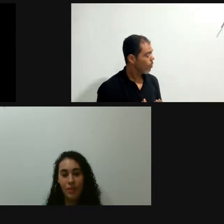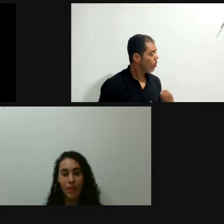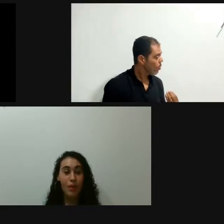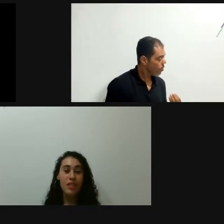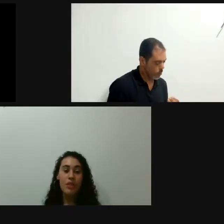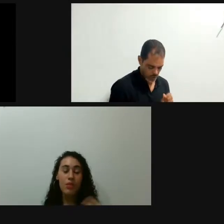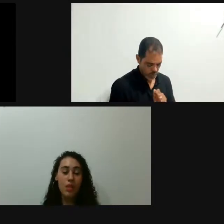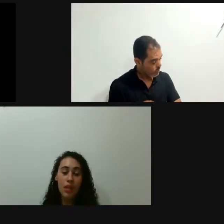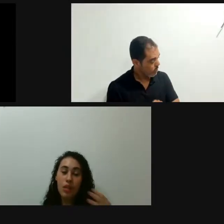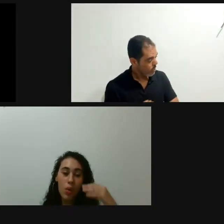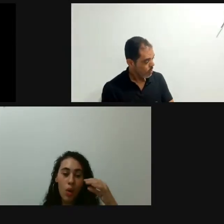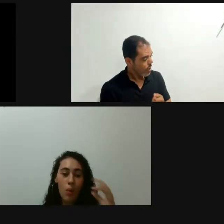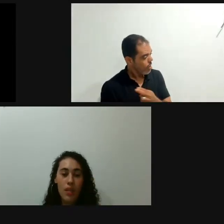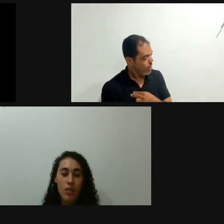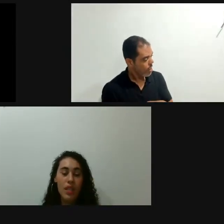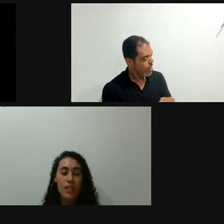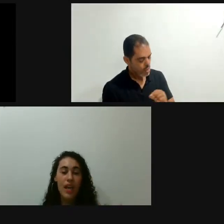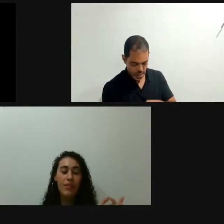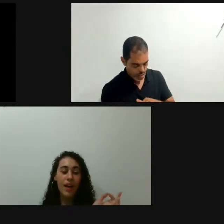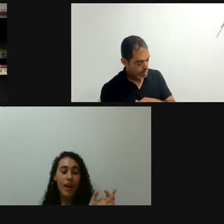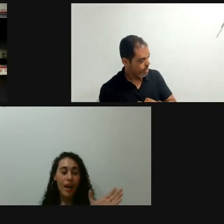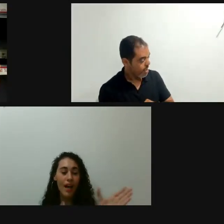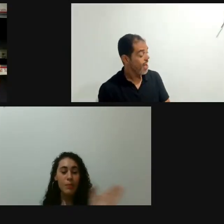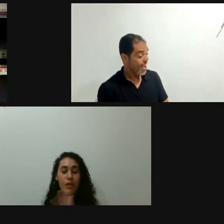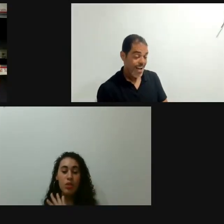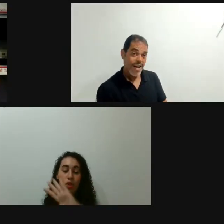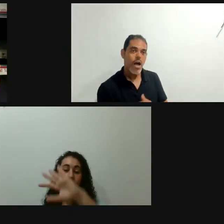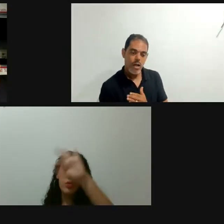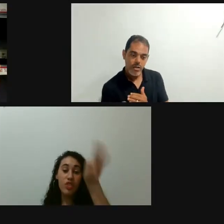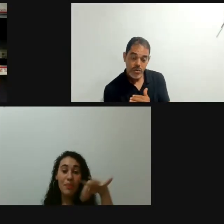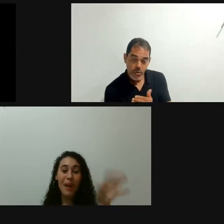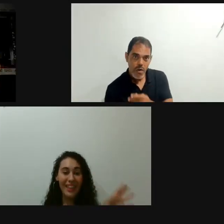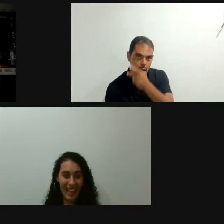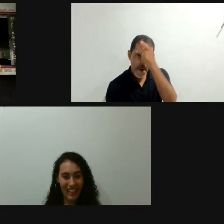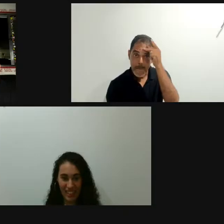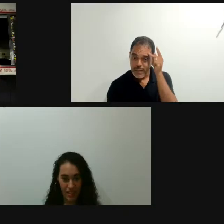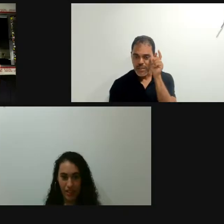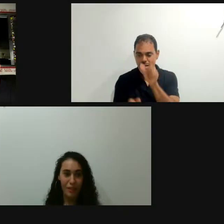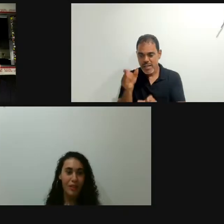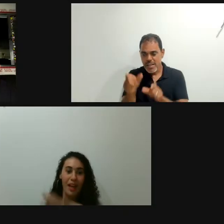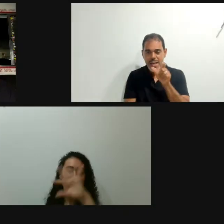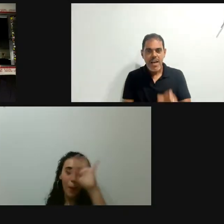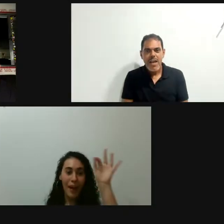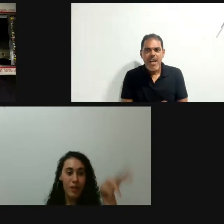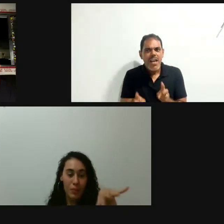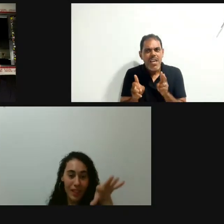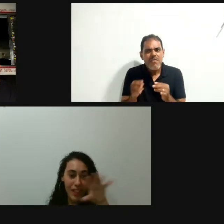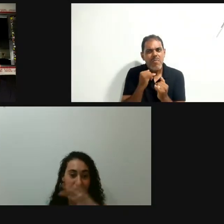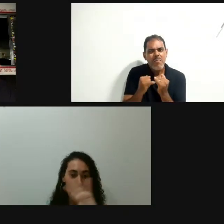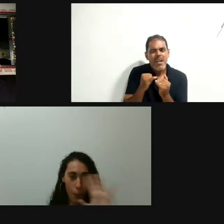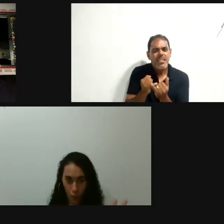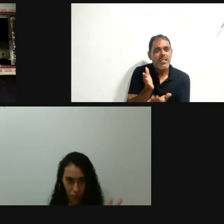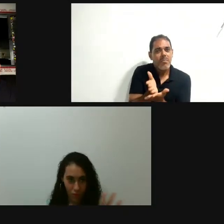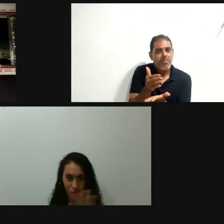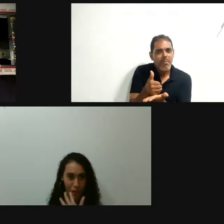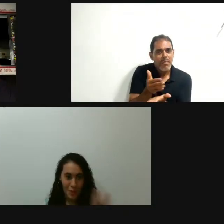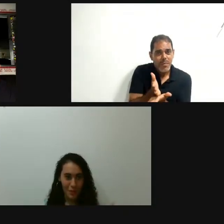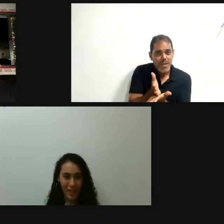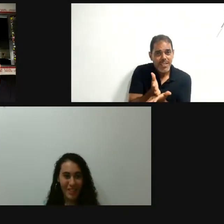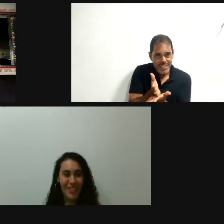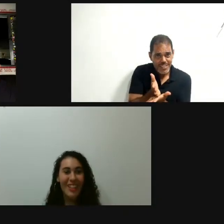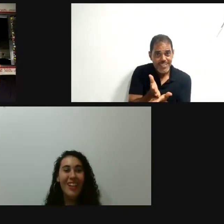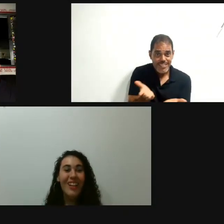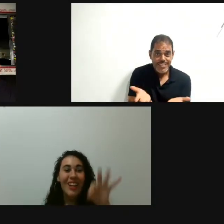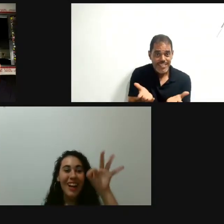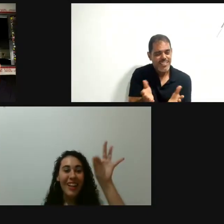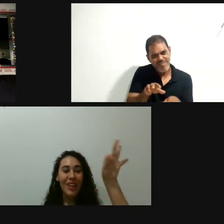fazer também. Mas não se engane, no começo eu desenhava as pessoas como se fossem batatas. Eram as batatas que nem o polvo, mais ou